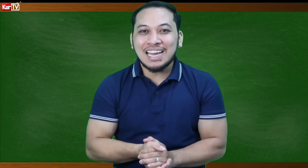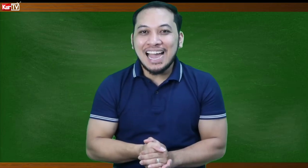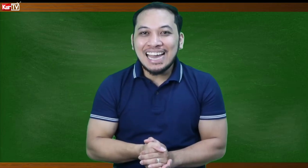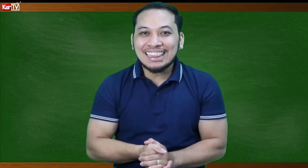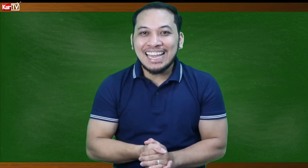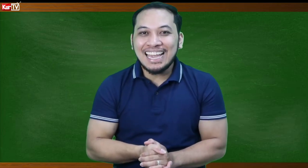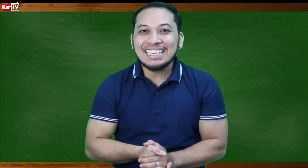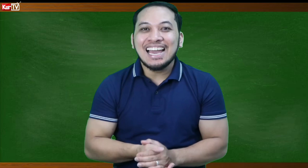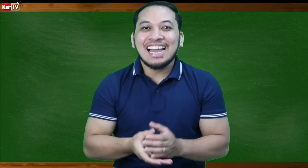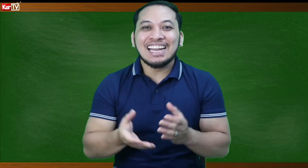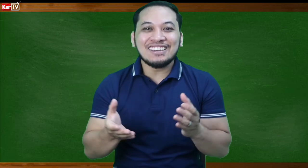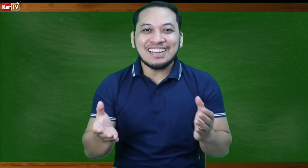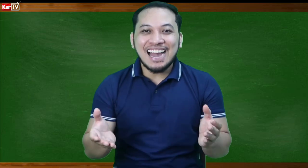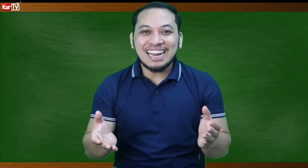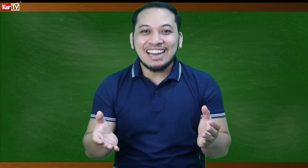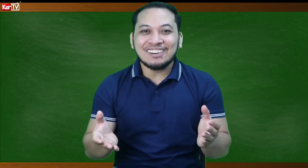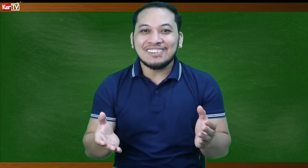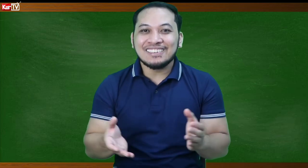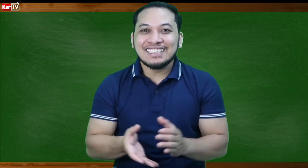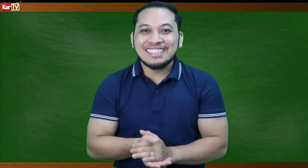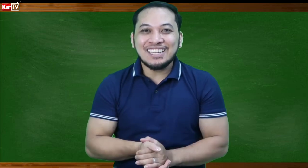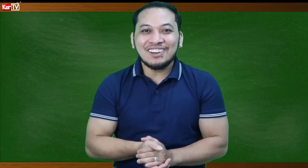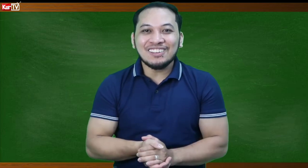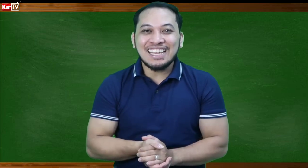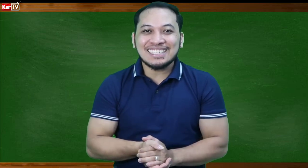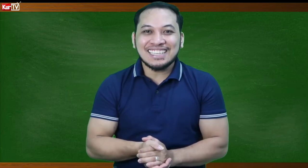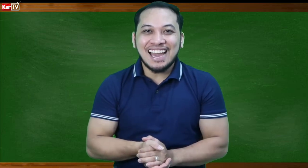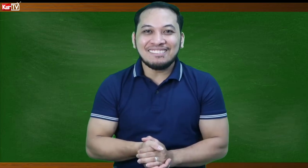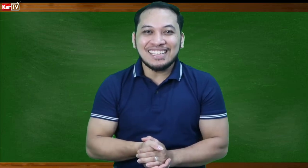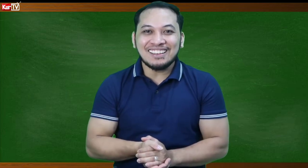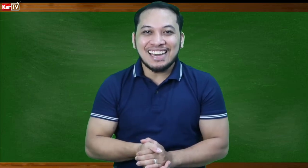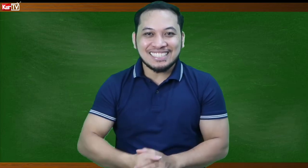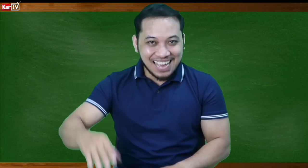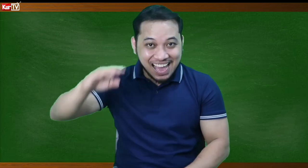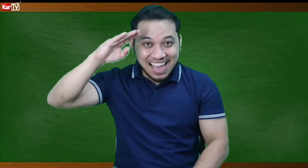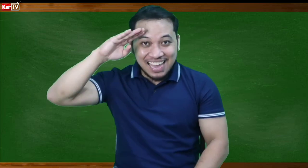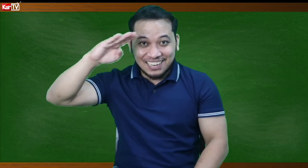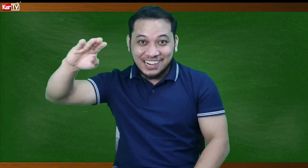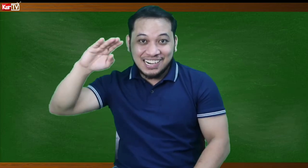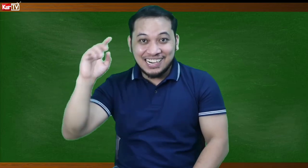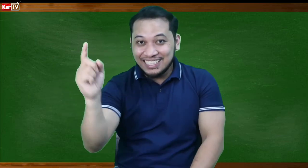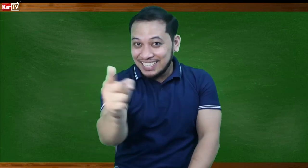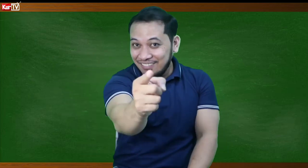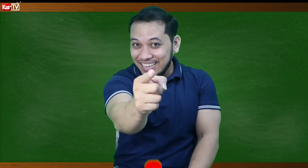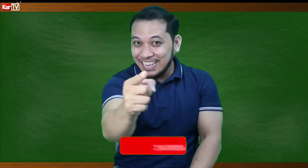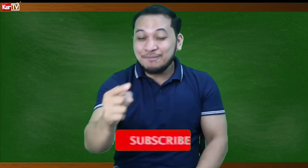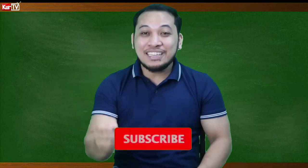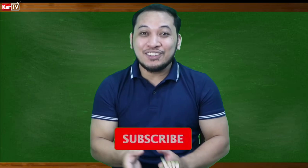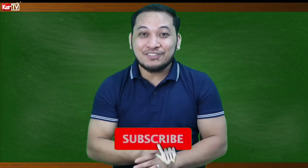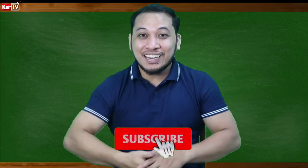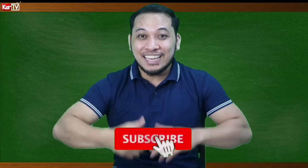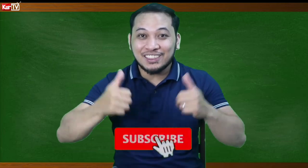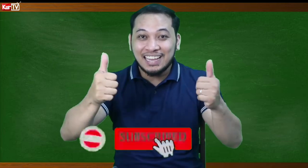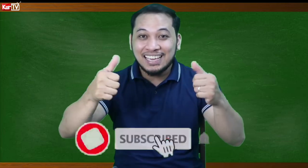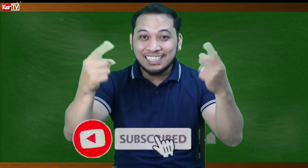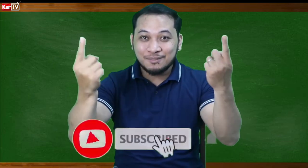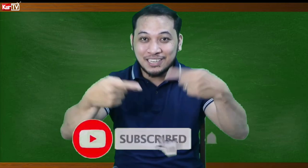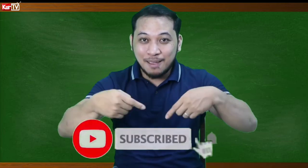sa atin ngayong araw. See you all next time dito lang sa CURTV. Please don't forget to like and subscribe.